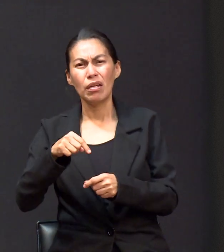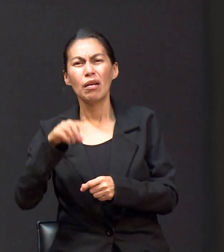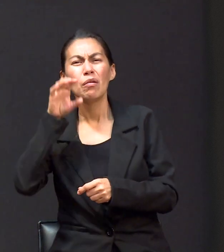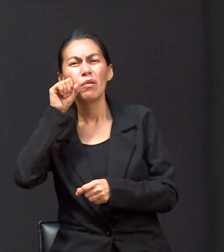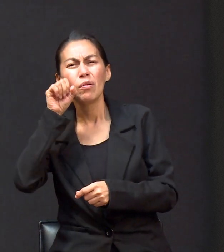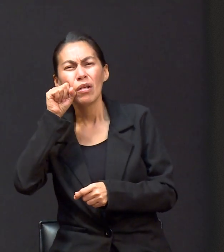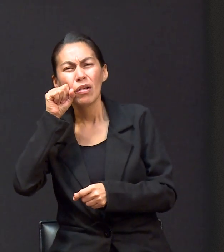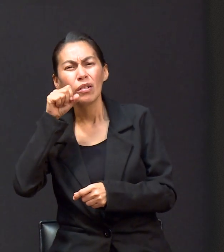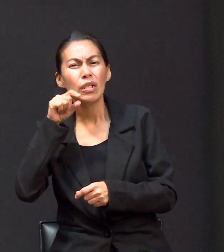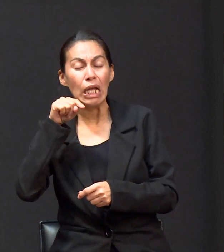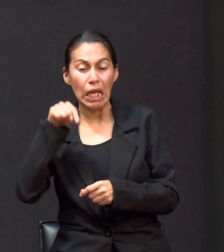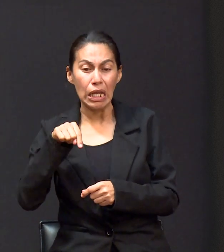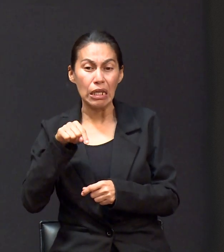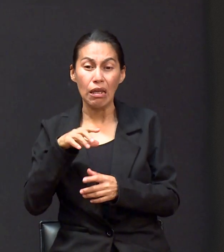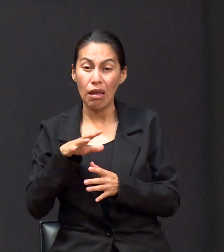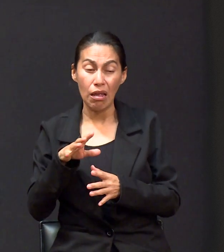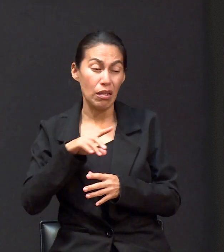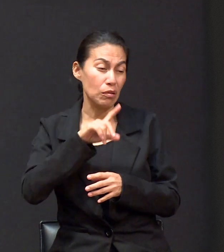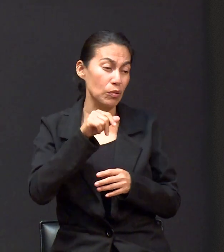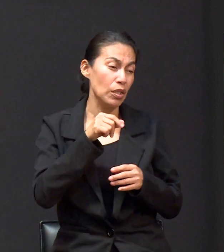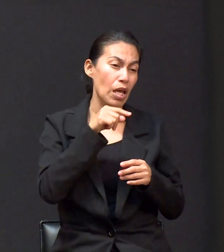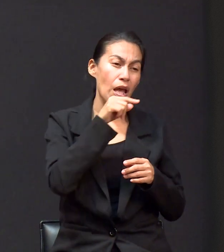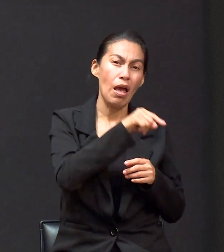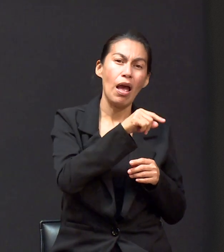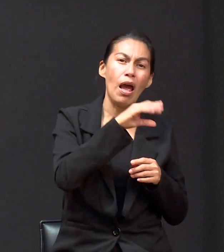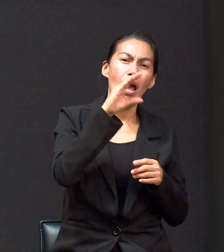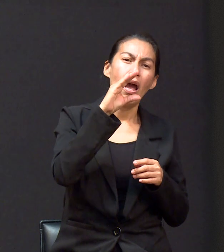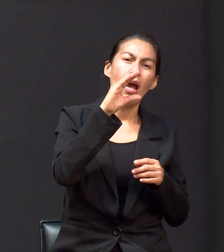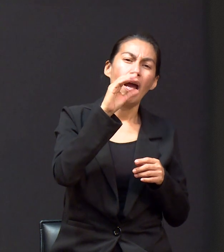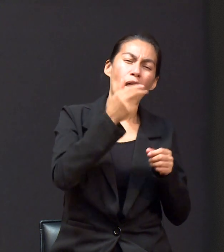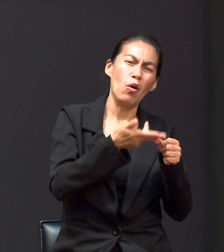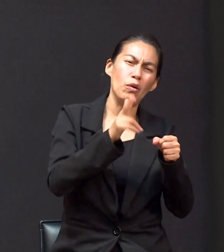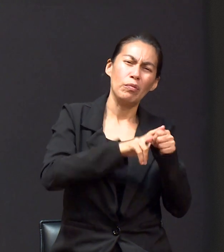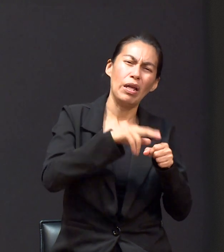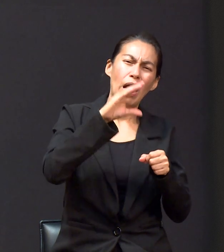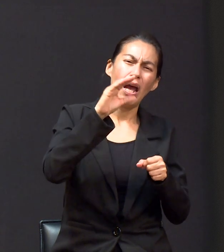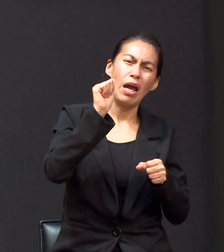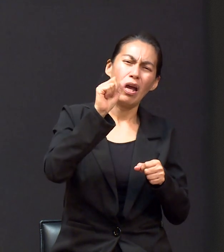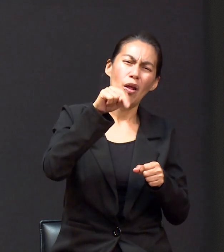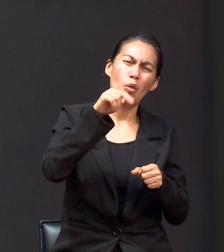Canoas. Y ahí en Canoas me estuvieron poniendo